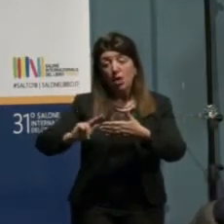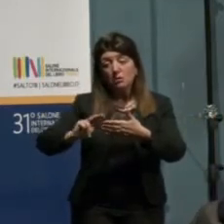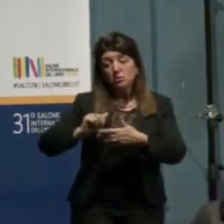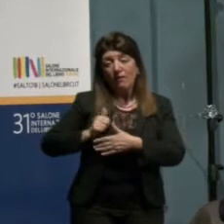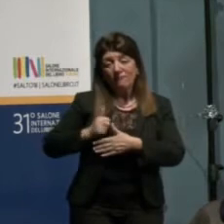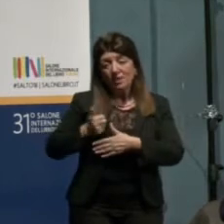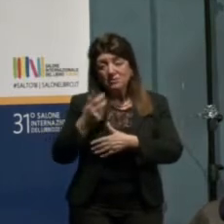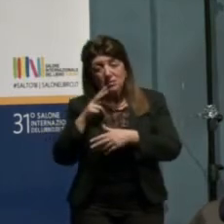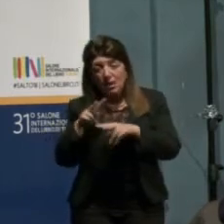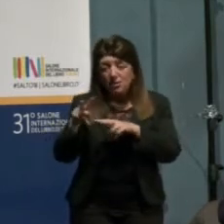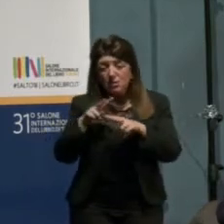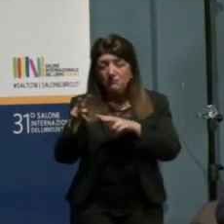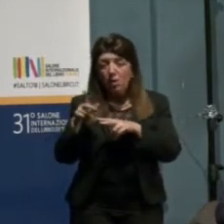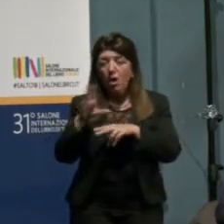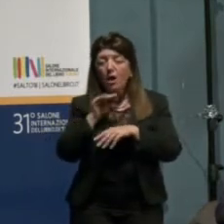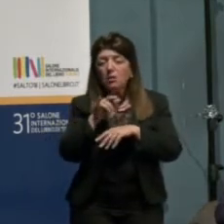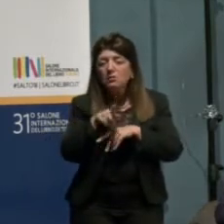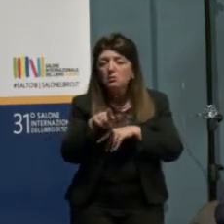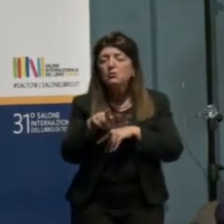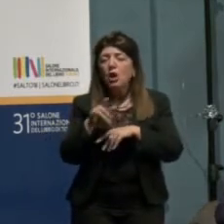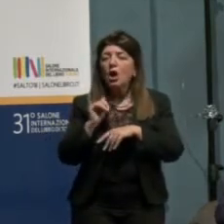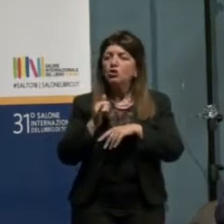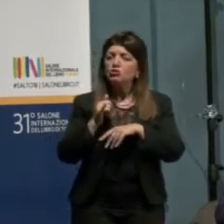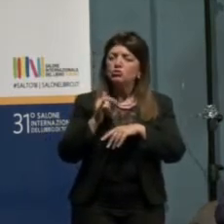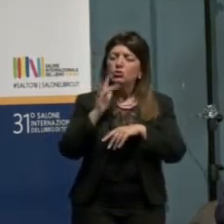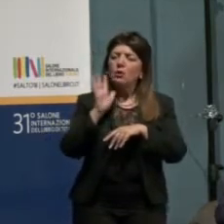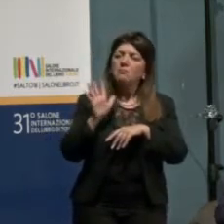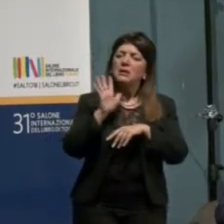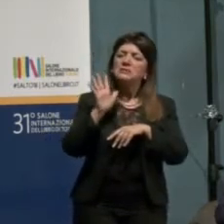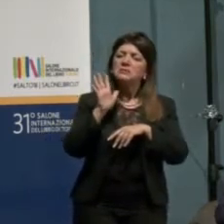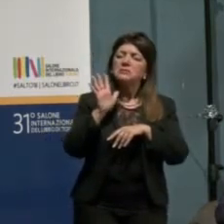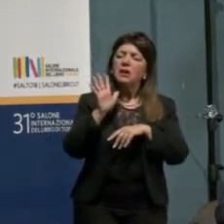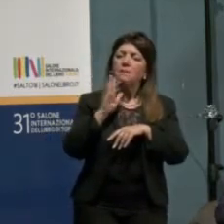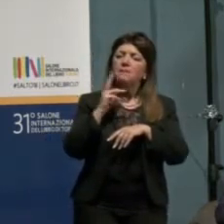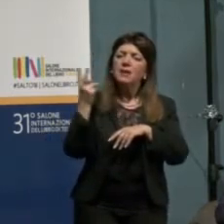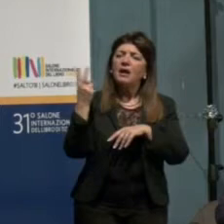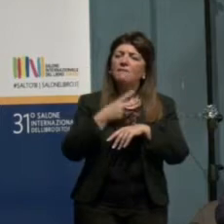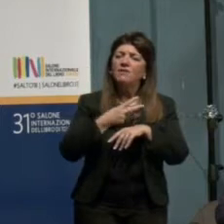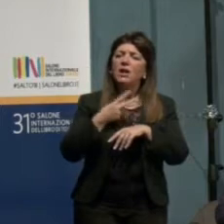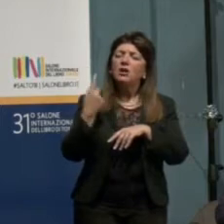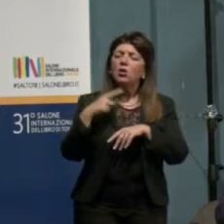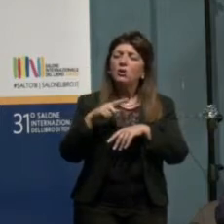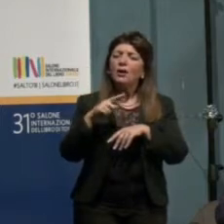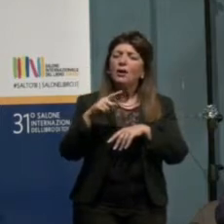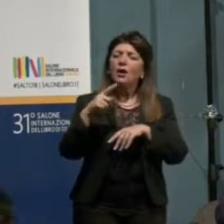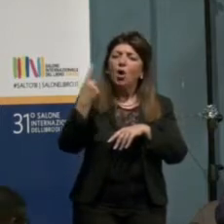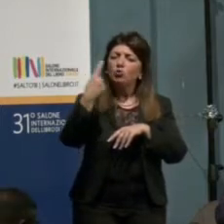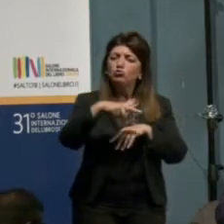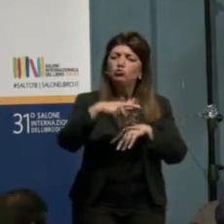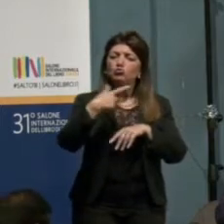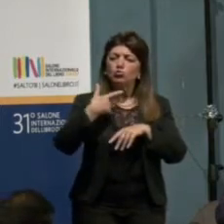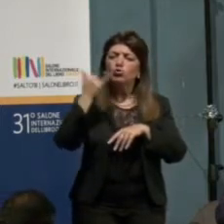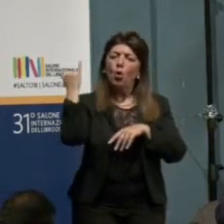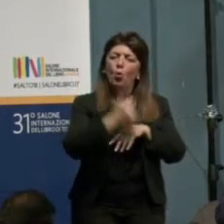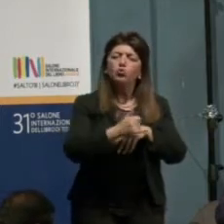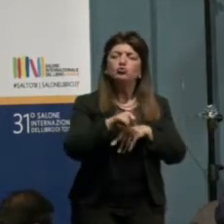e ha detto sì mi pare che sia stato ucciso il cairo riferendosi la giugno allora un grande